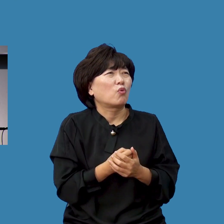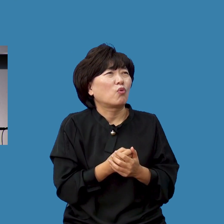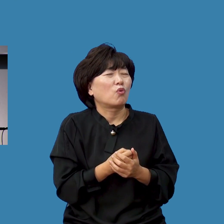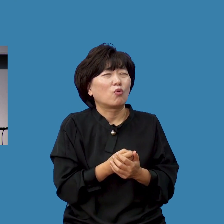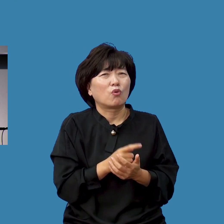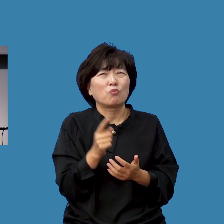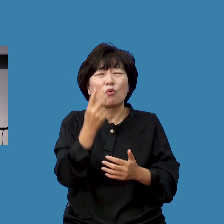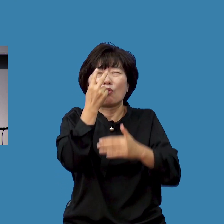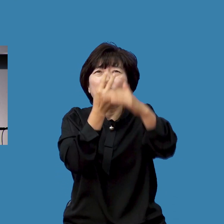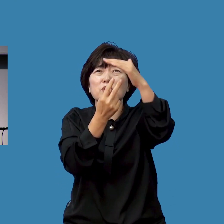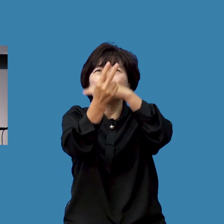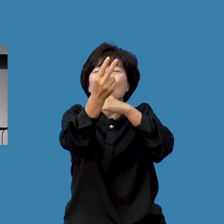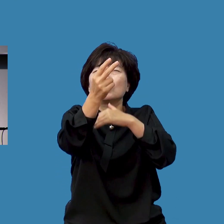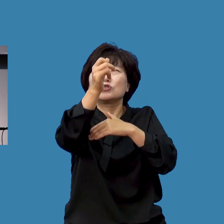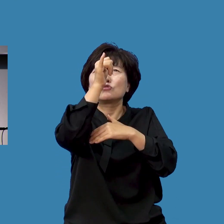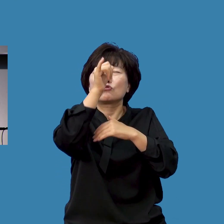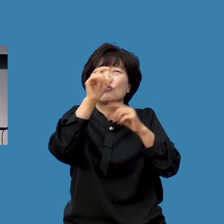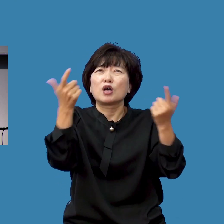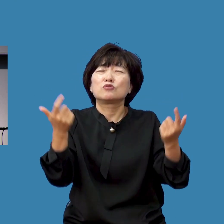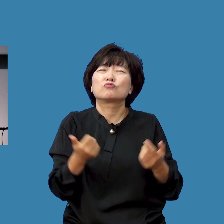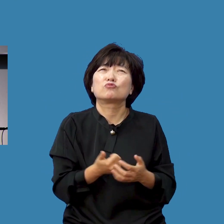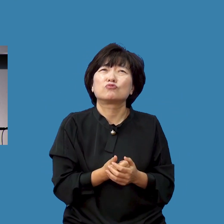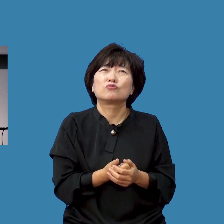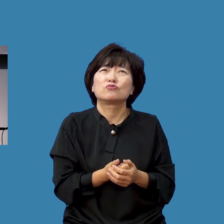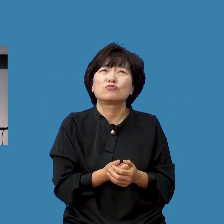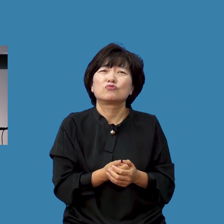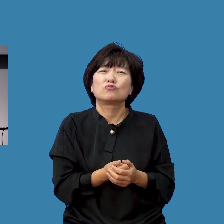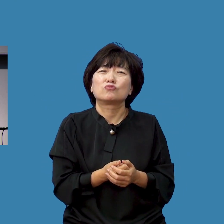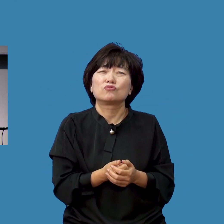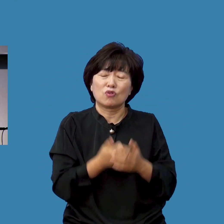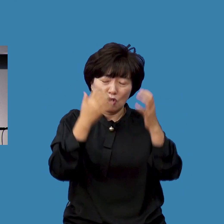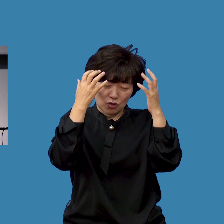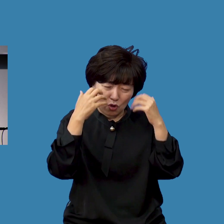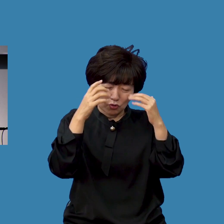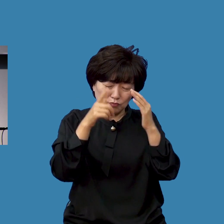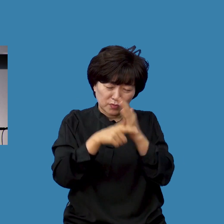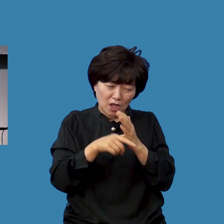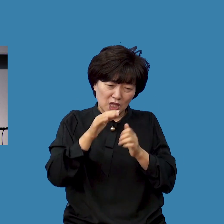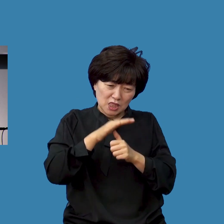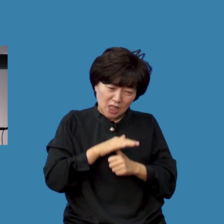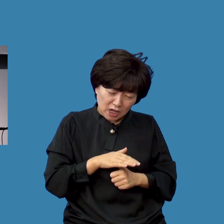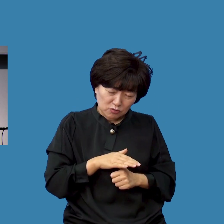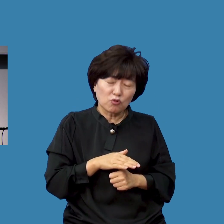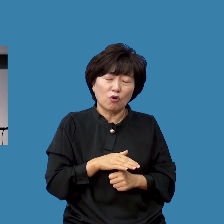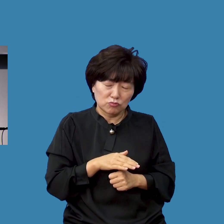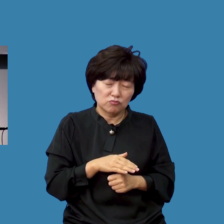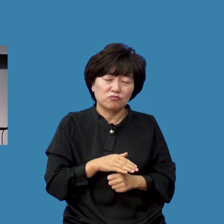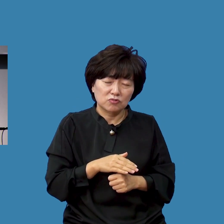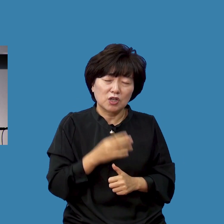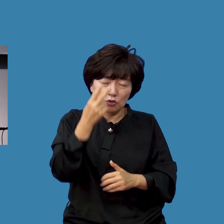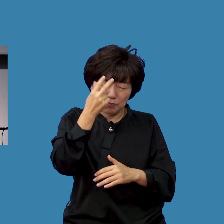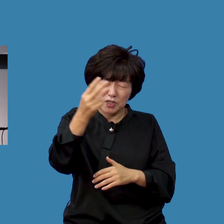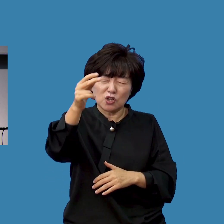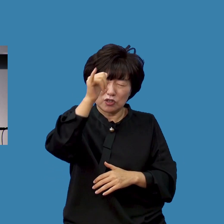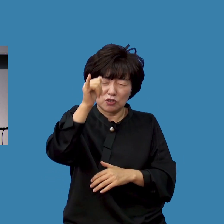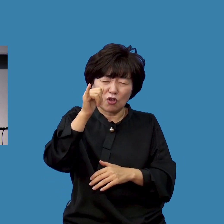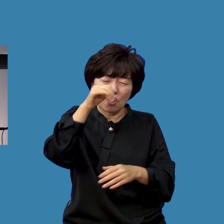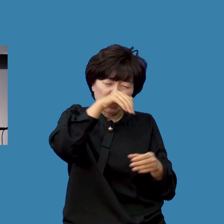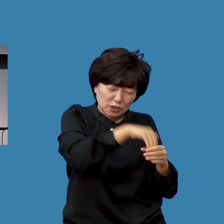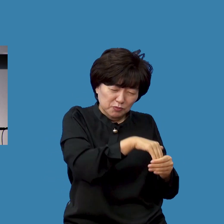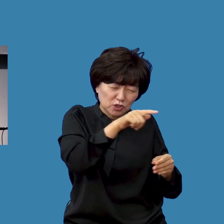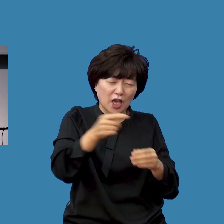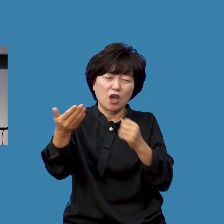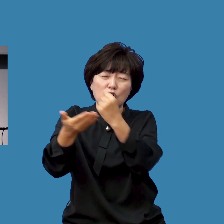소망이 보이는 것도 아니고 그렇다고 대단한 비전이 앞에 놓여 있는 것도 아니고 여름에 인내하는 것은요 비전이